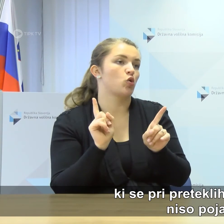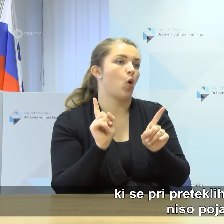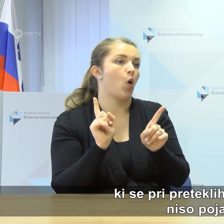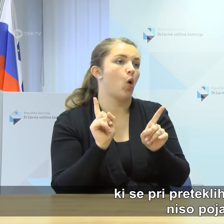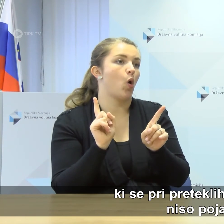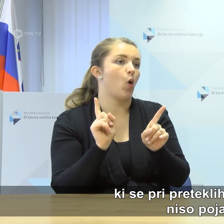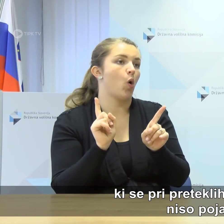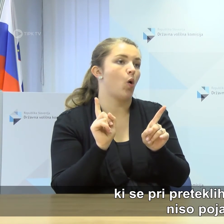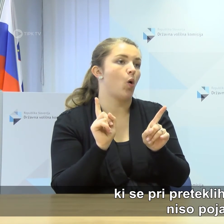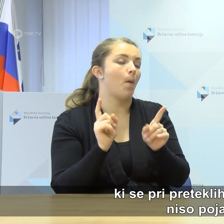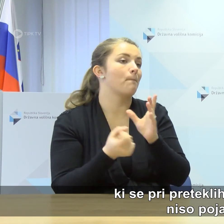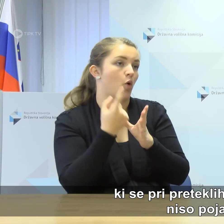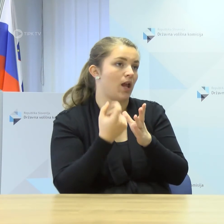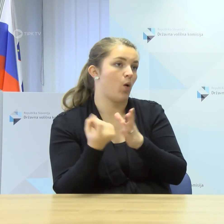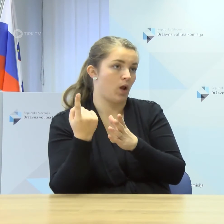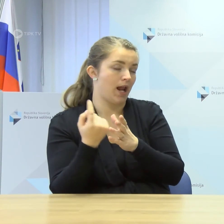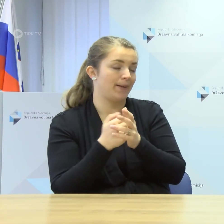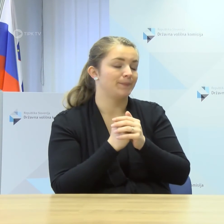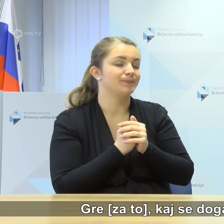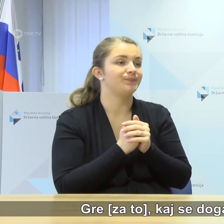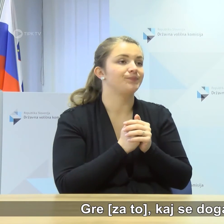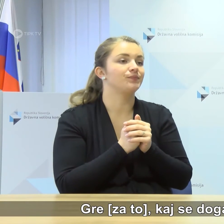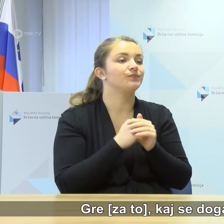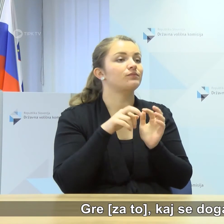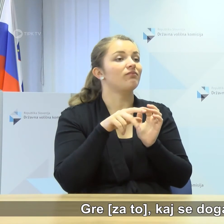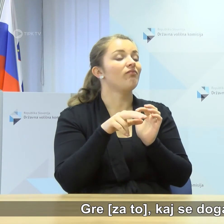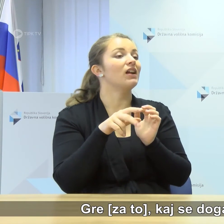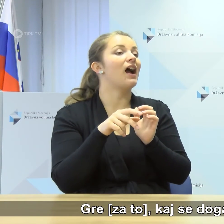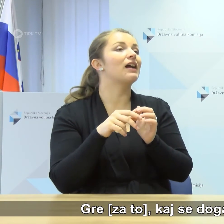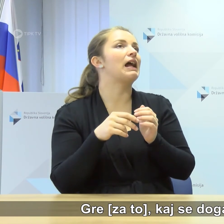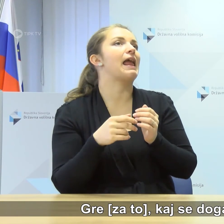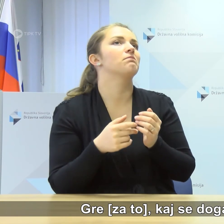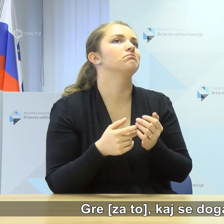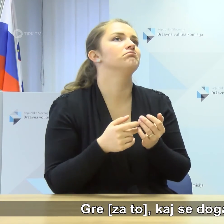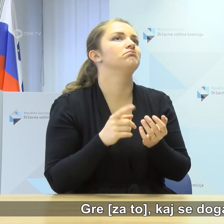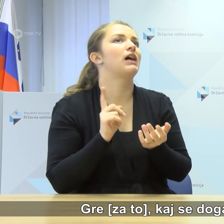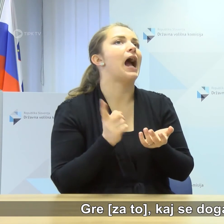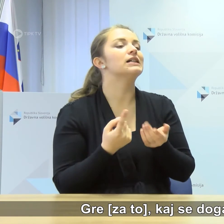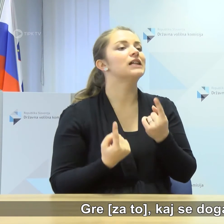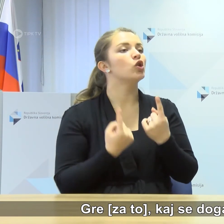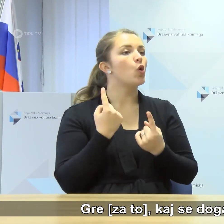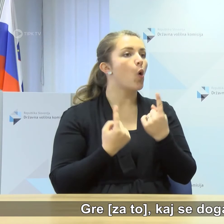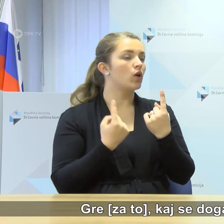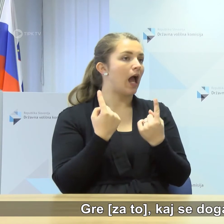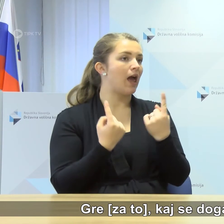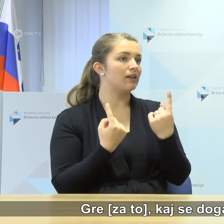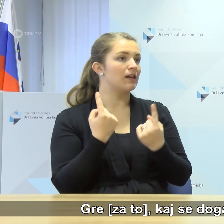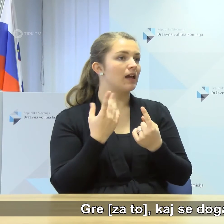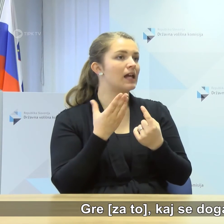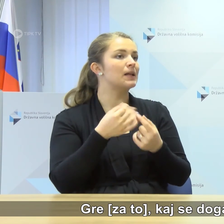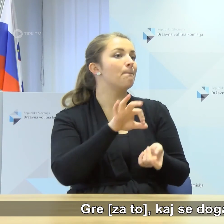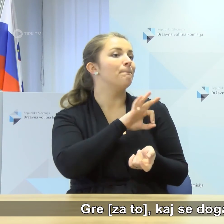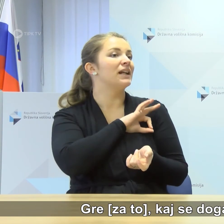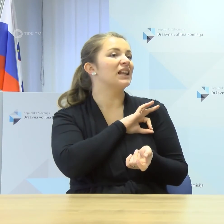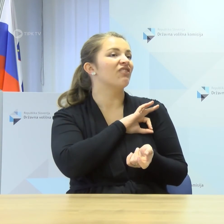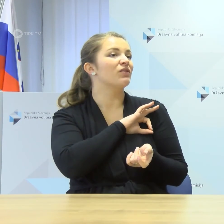pojavljale. Gre, kaj se dogaja z mrtvimi volivci.